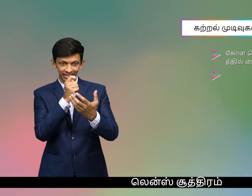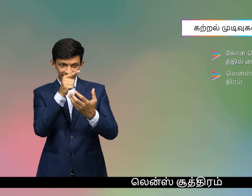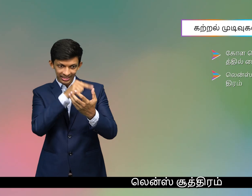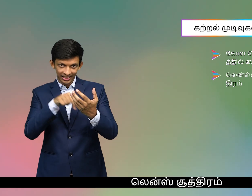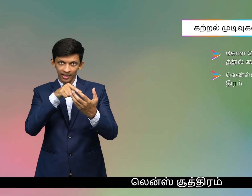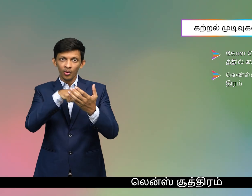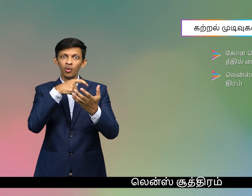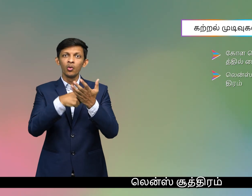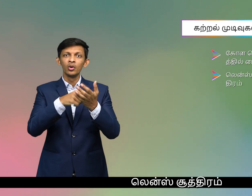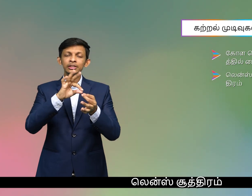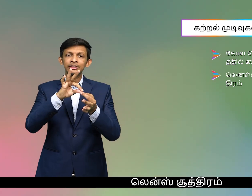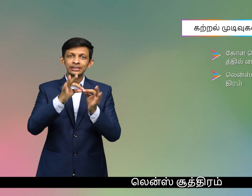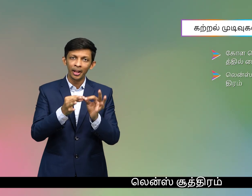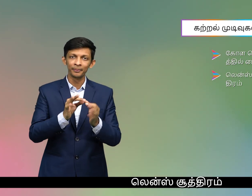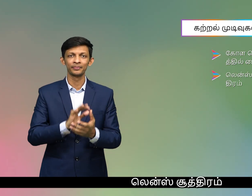வில்லை சூத்திரம்,